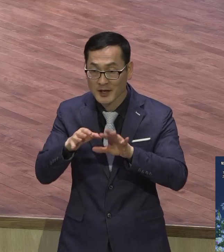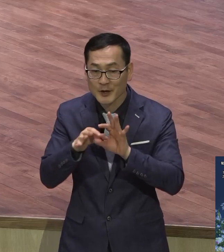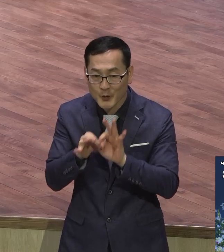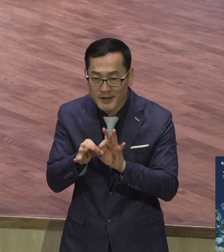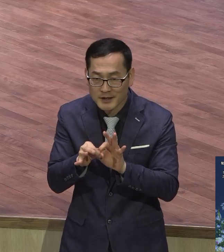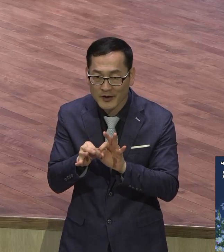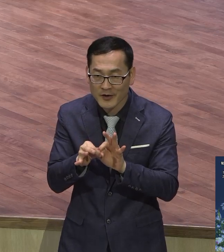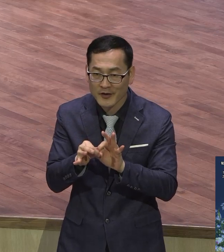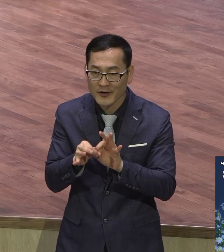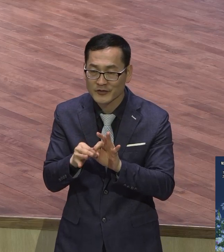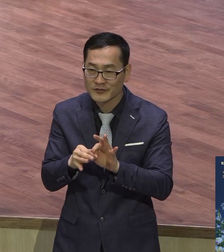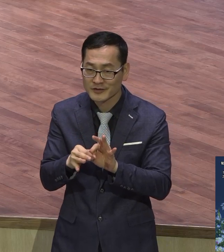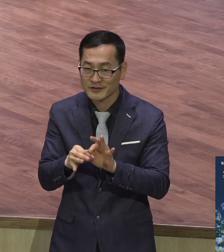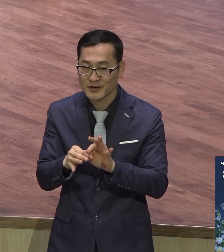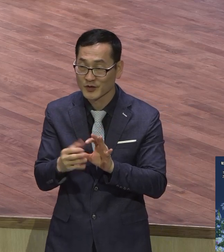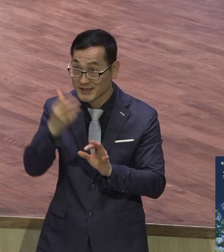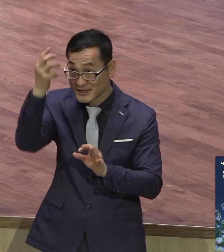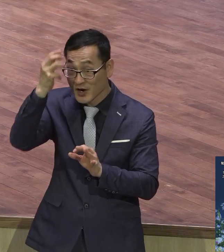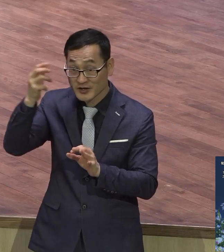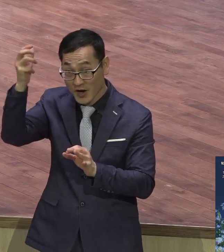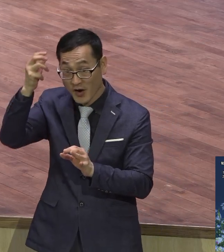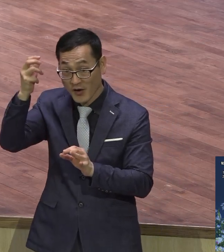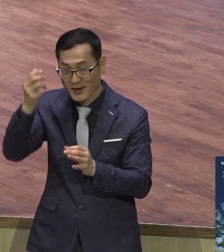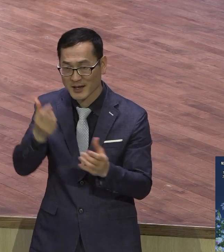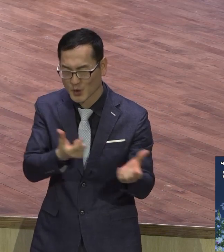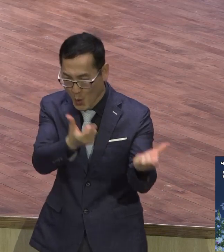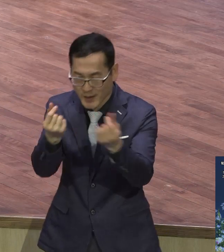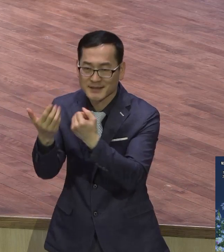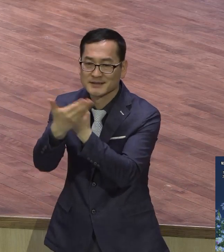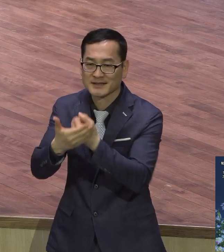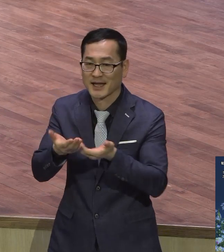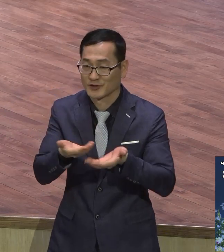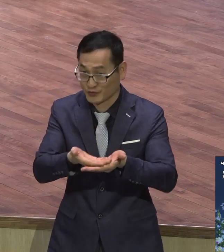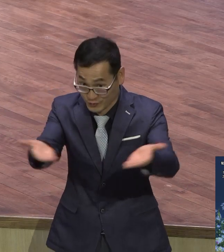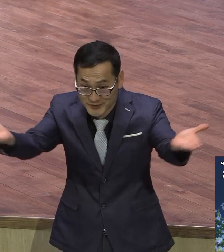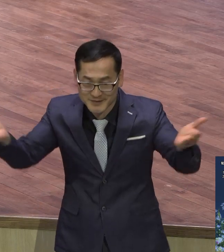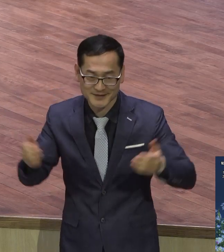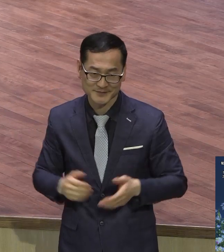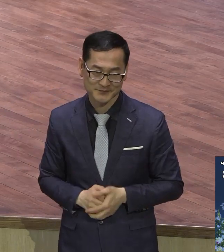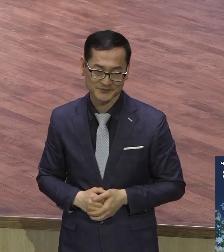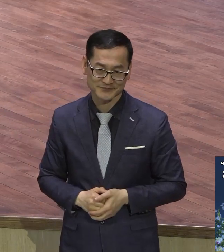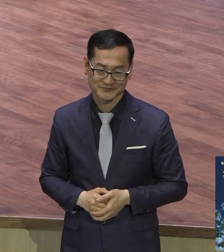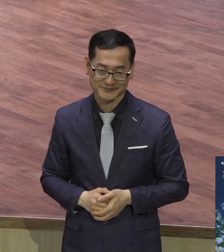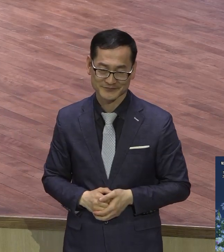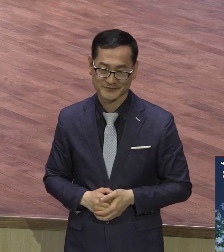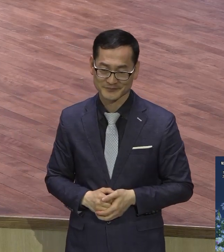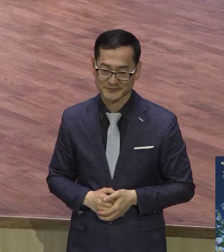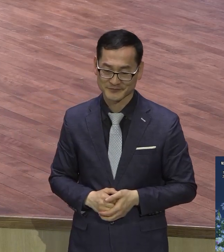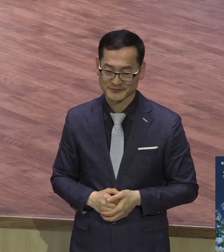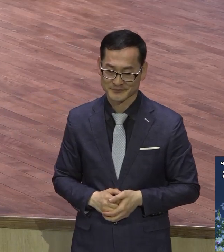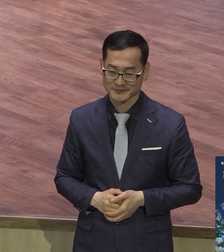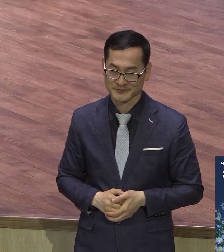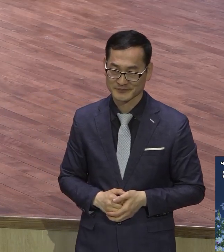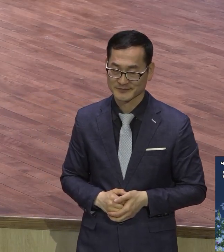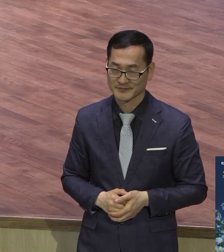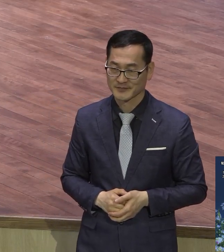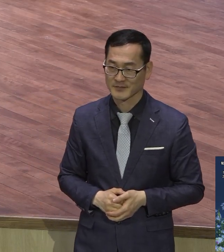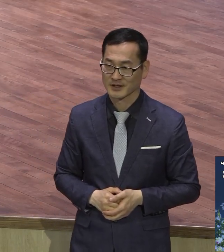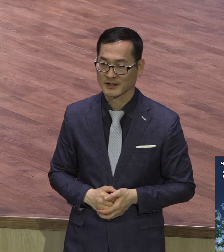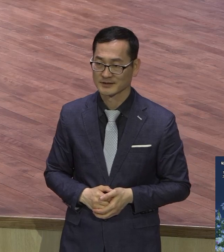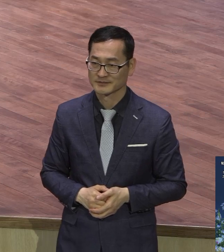성령은 동일하게 역사하십니다 여러분 얼마나 간절한 마음을 가지고 얼마나 정말 확실한 기도 제목을 가지고